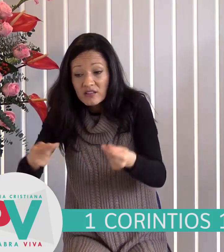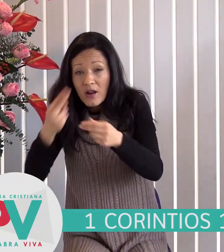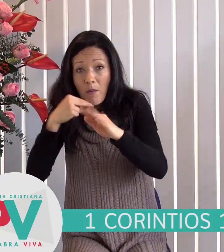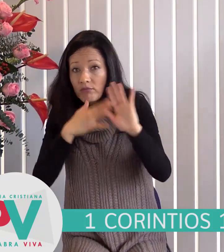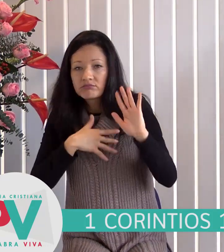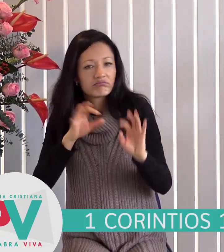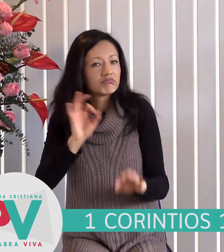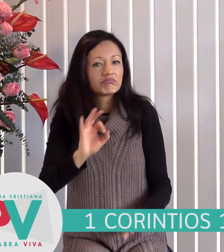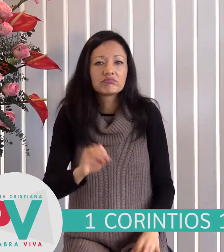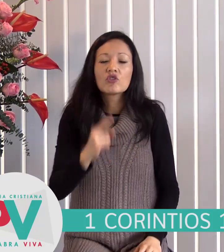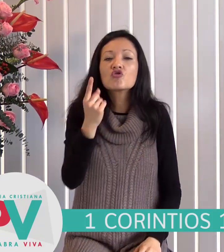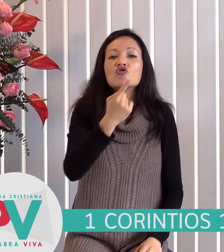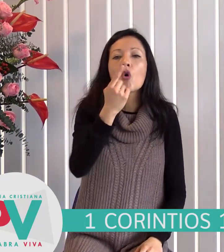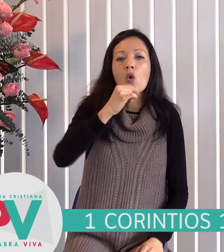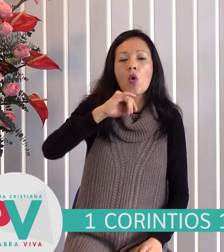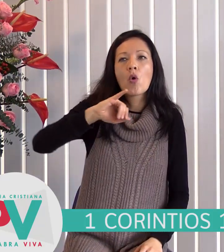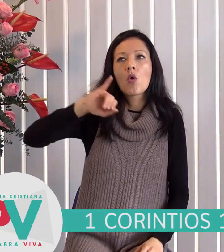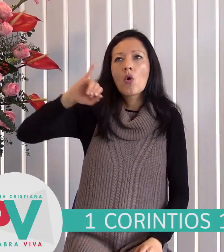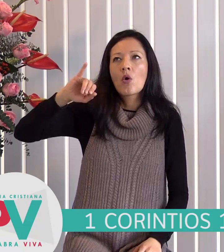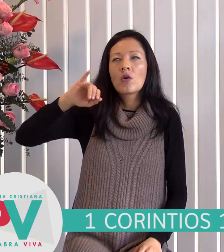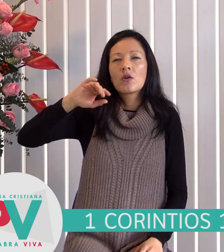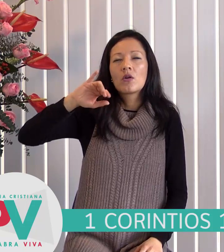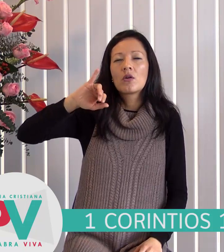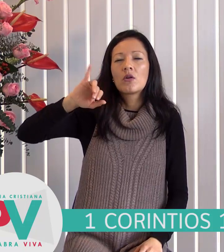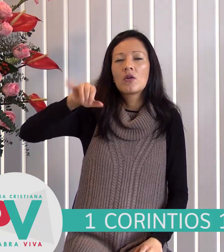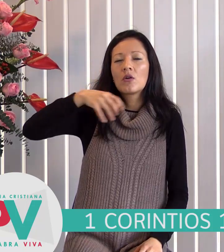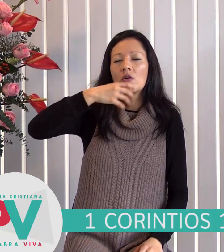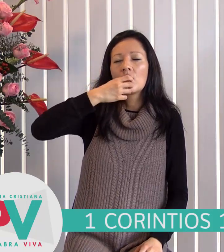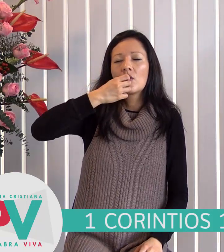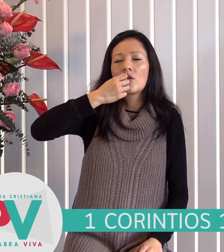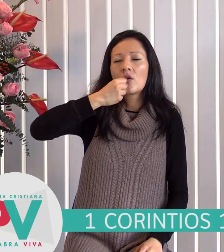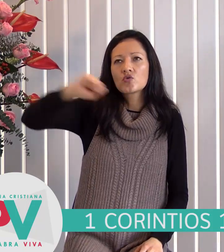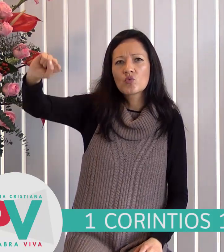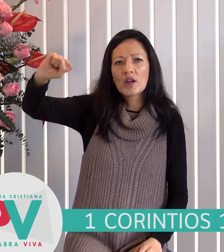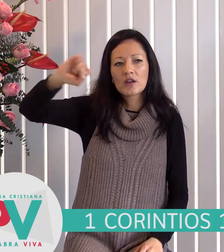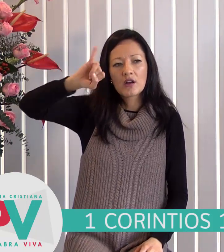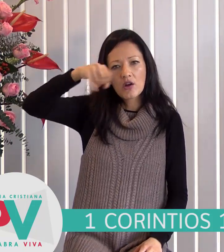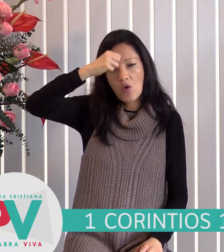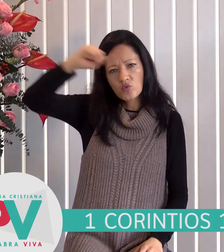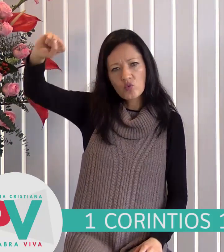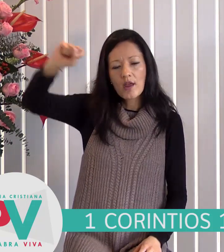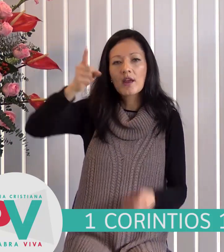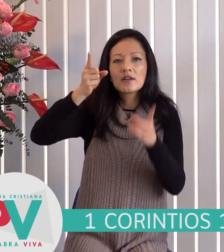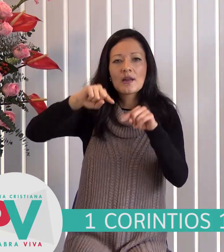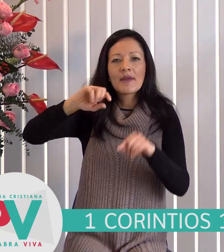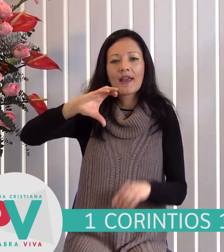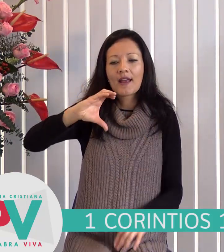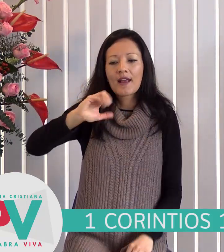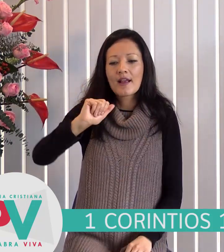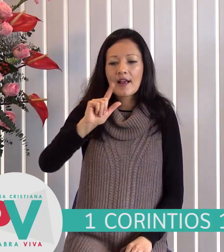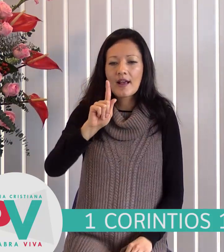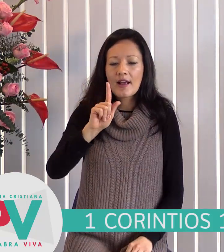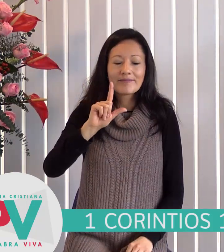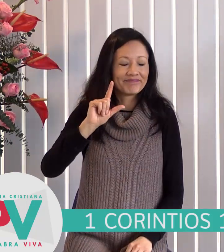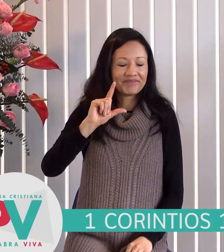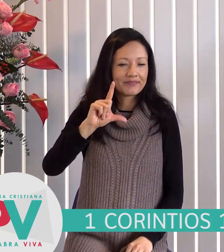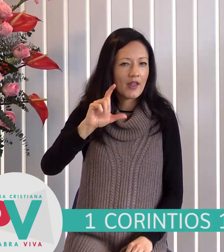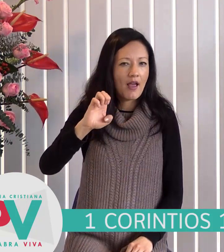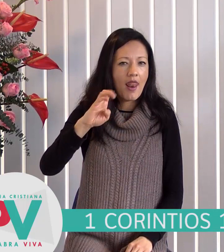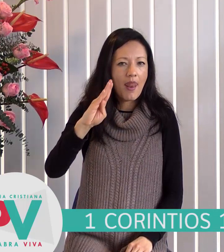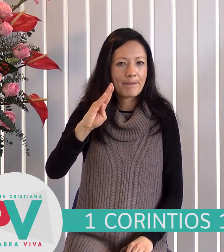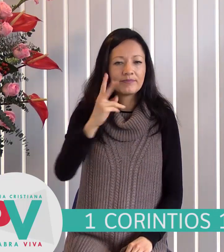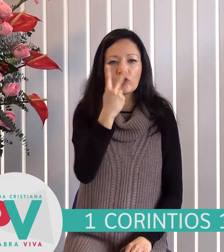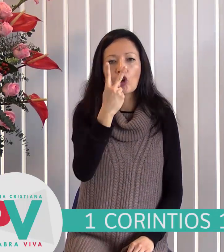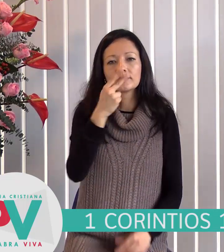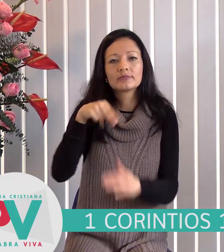prometida. Solamente Josué y Caleb. 2. De los que salieron de Egipto, el resto de la generación que se creó en